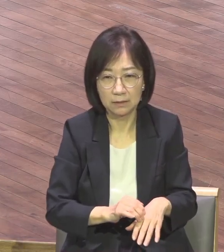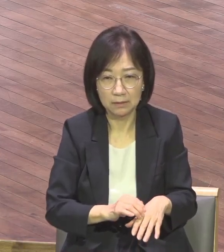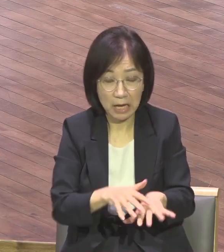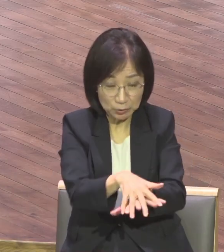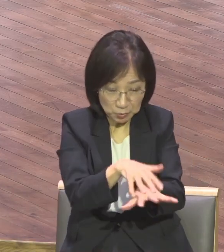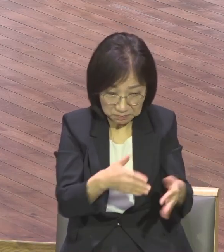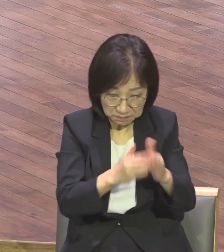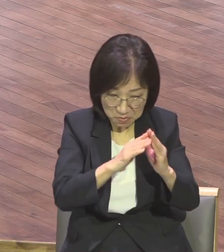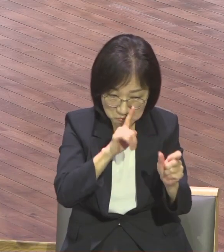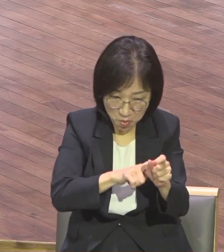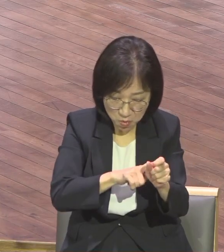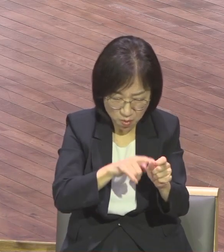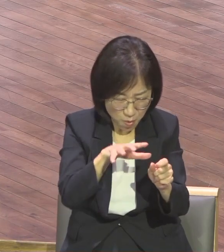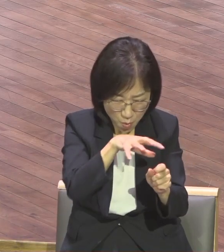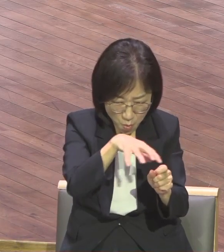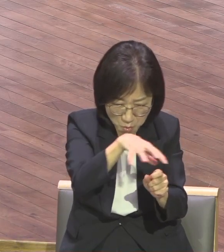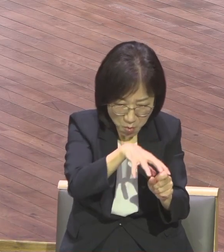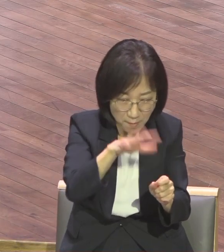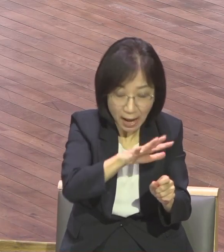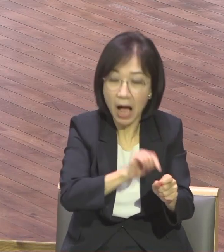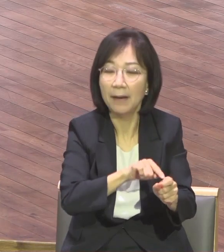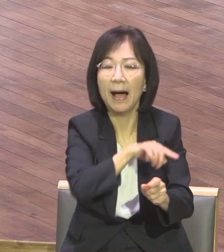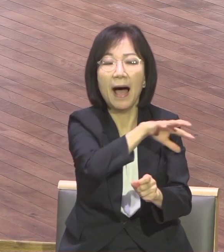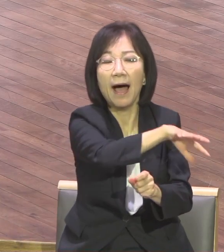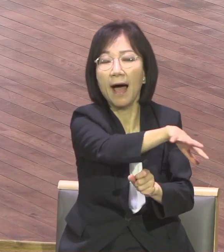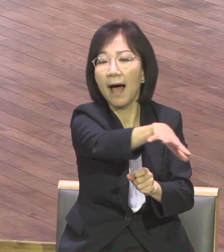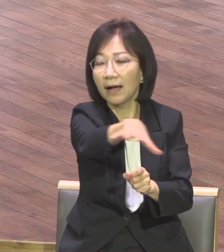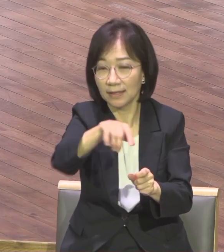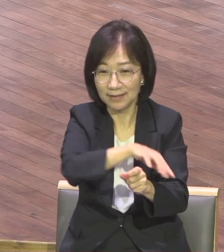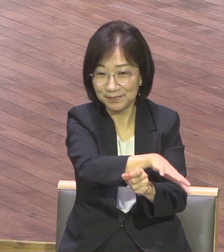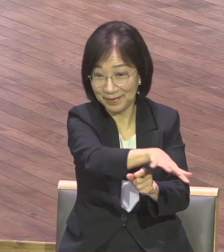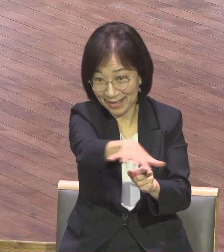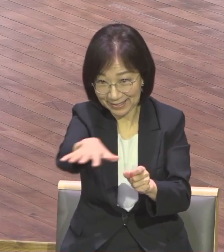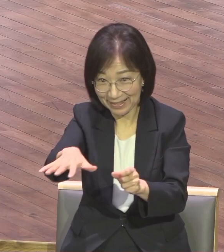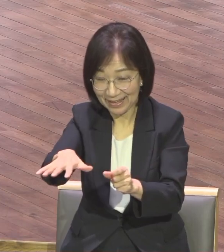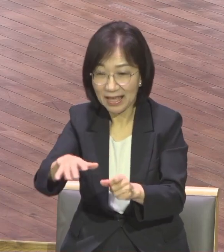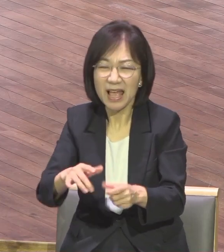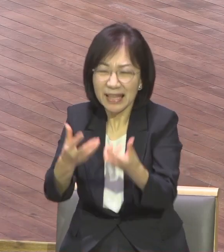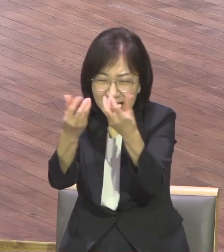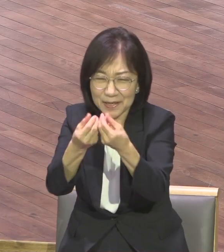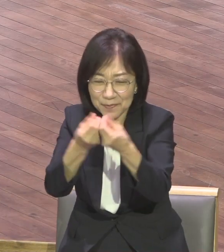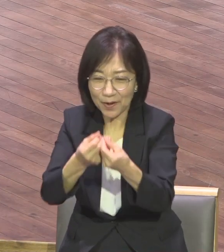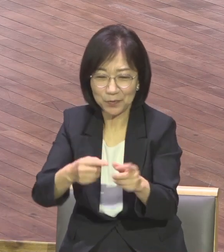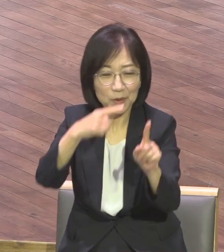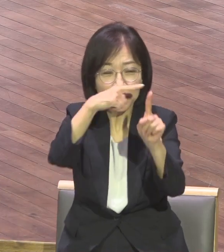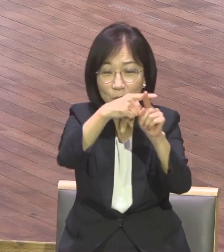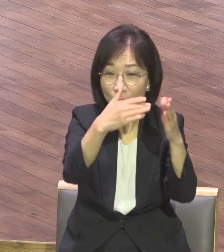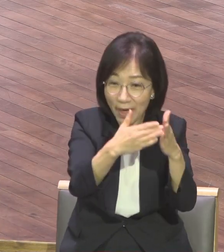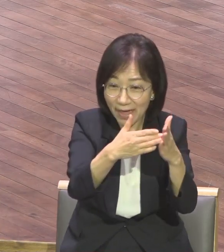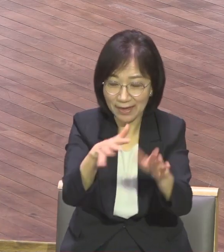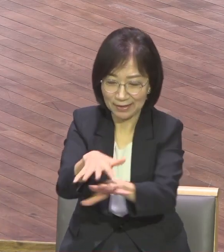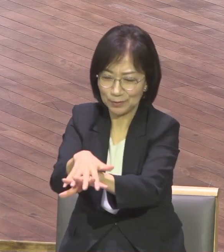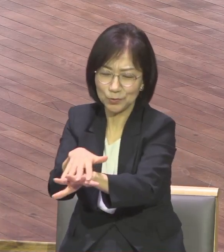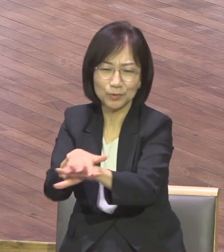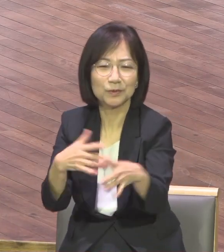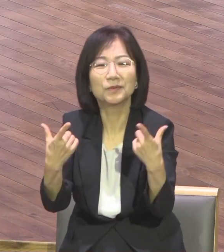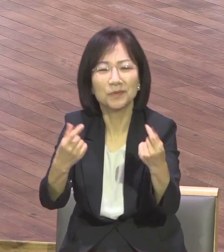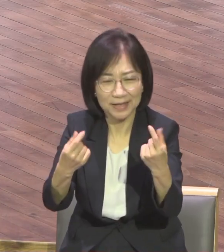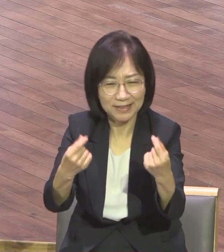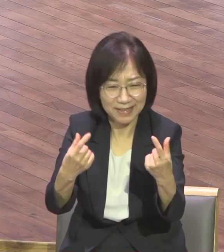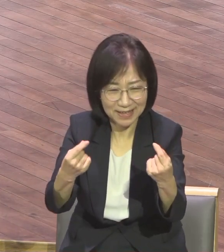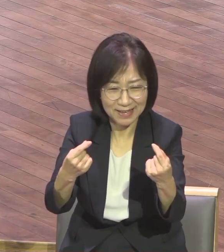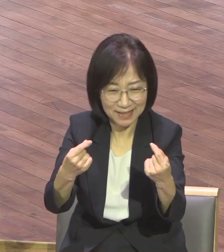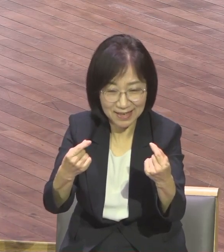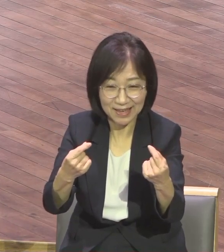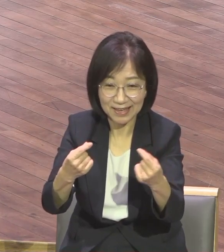그랬어요. 아주 의미 있는 말이에요. 교회도 마찬가지예요. 어떤 면에서 조직이지요. 하나님의 일을 감당하기 위한 영적